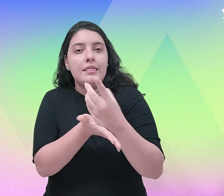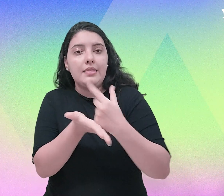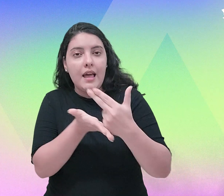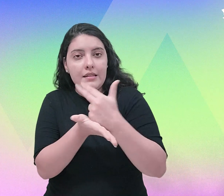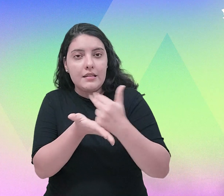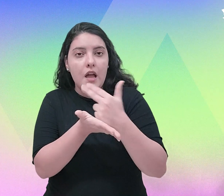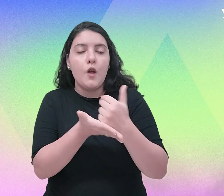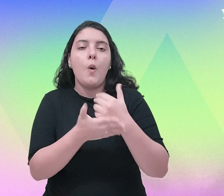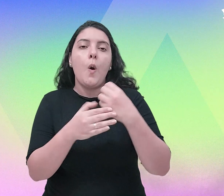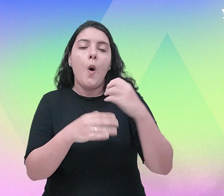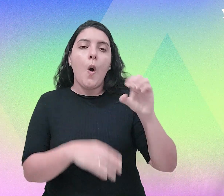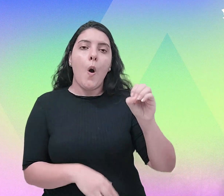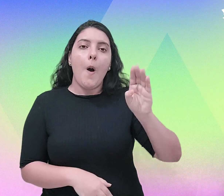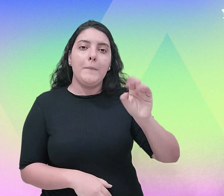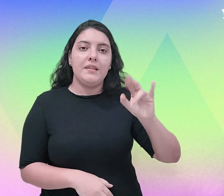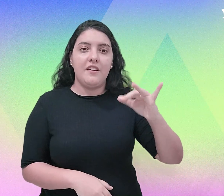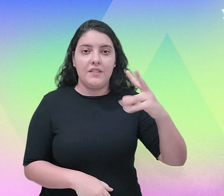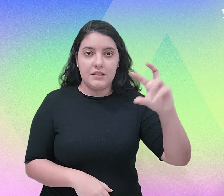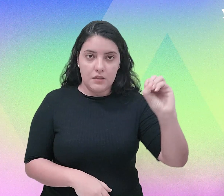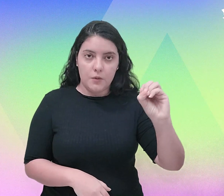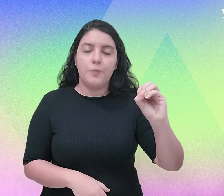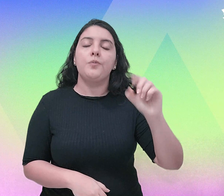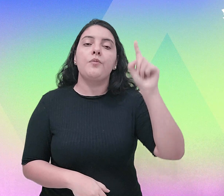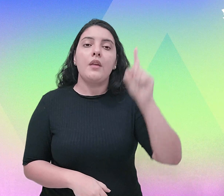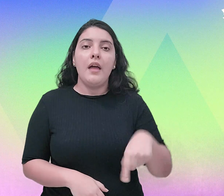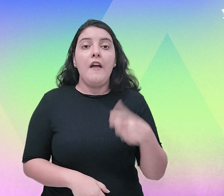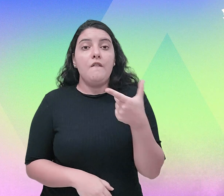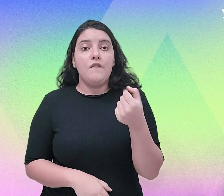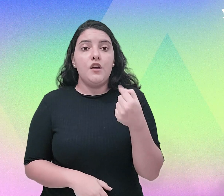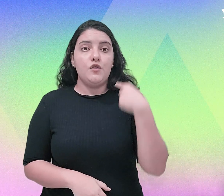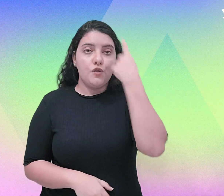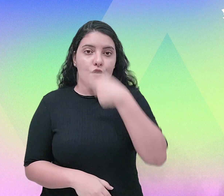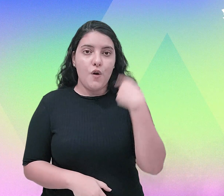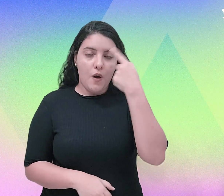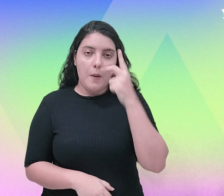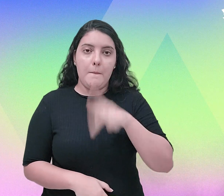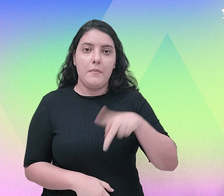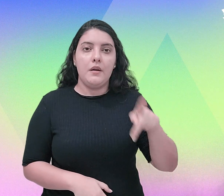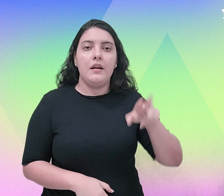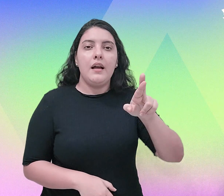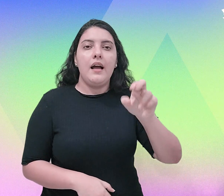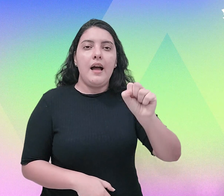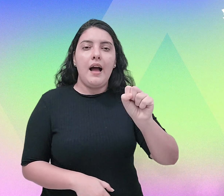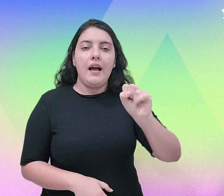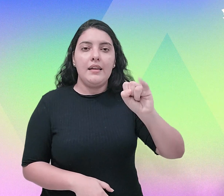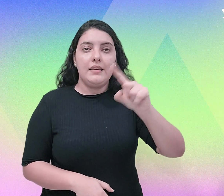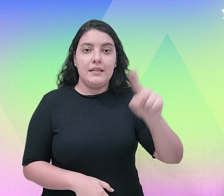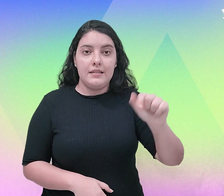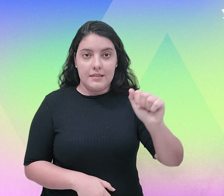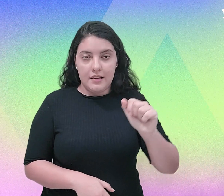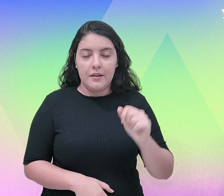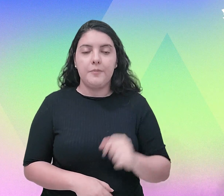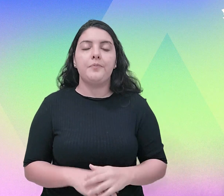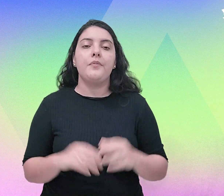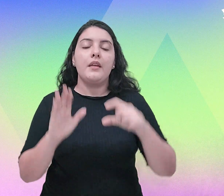observação carga horária 20 horas aula professora Raissa Cristina pimenta